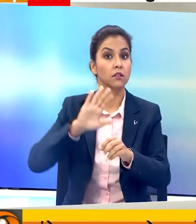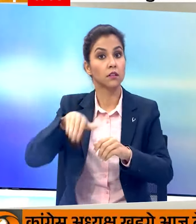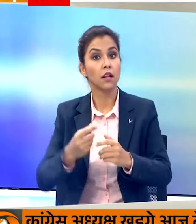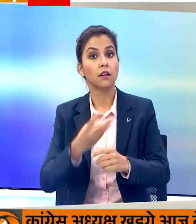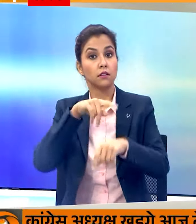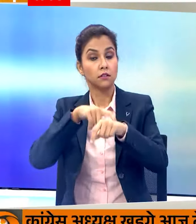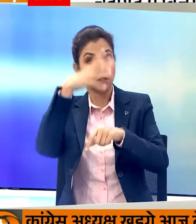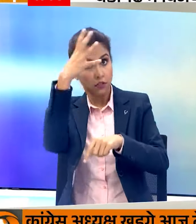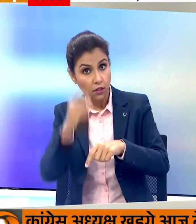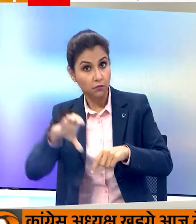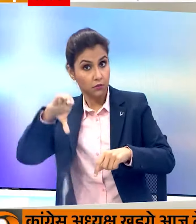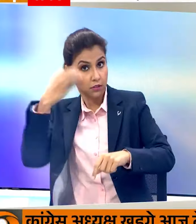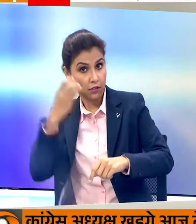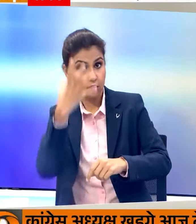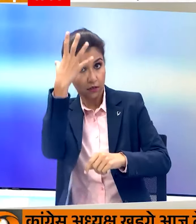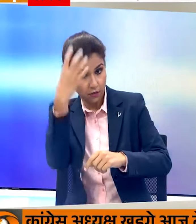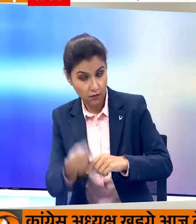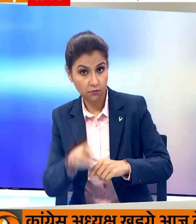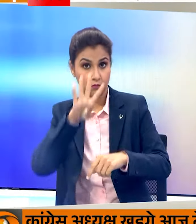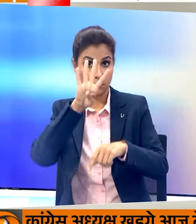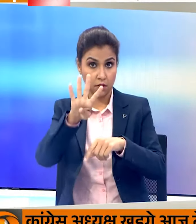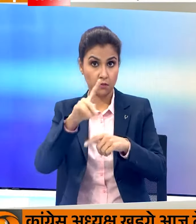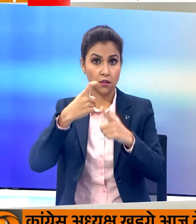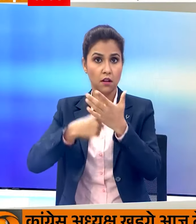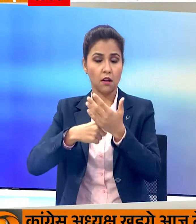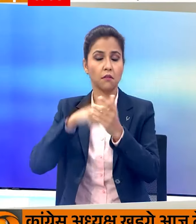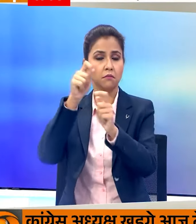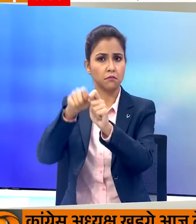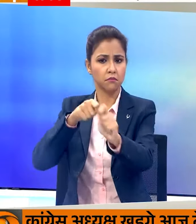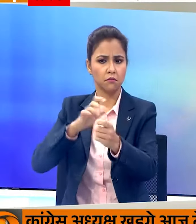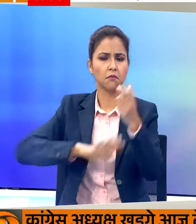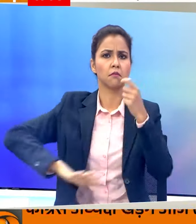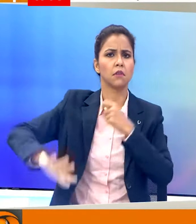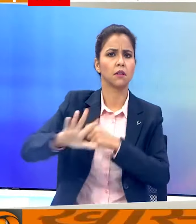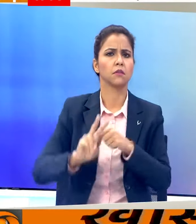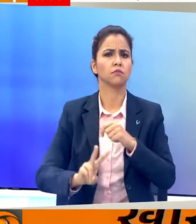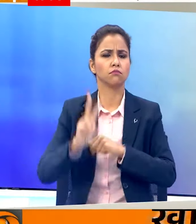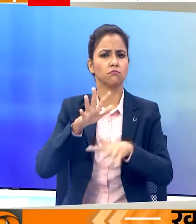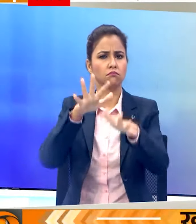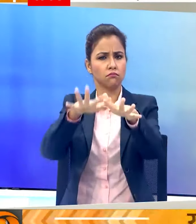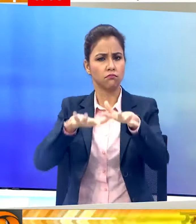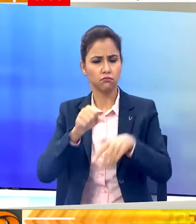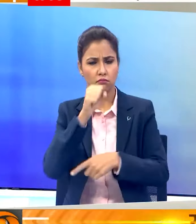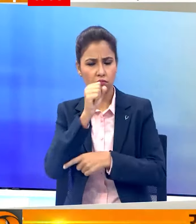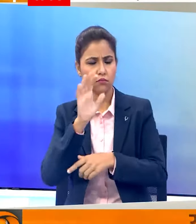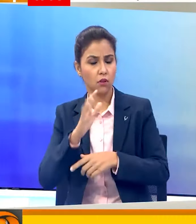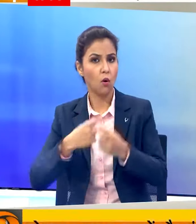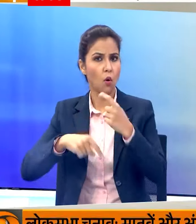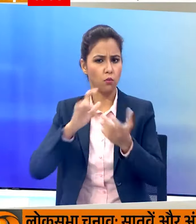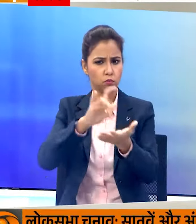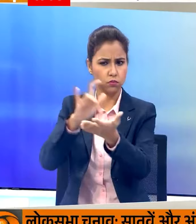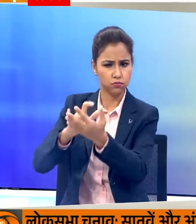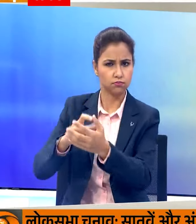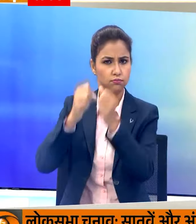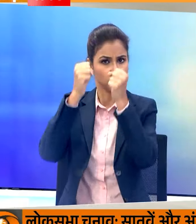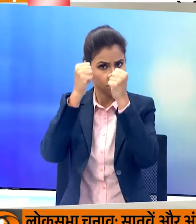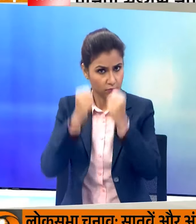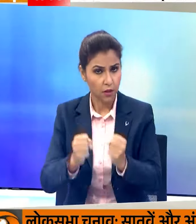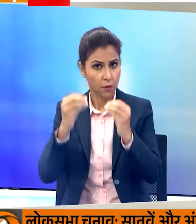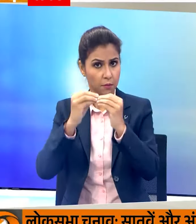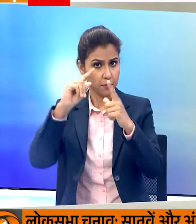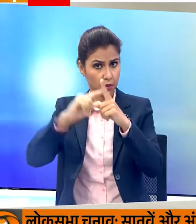चंडीगढ़ के रामलीला मैदान में विजय संकल्प रैली को संबोधित कर राज्य की सभी लोकसभा सीटों पर